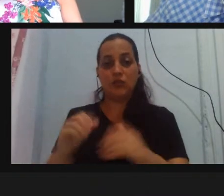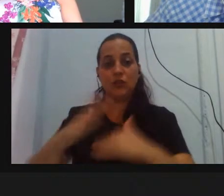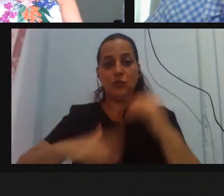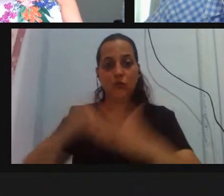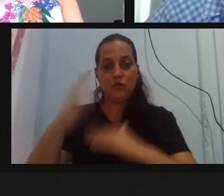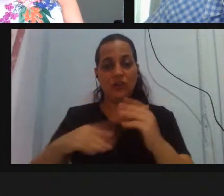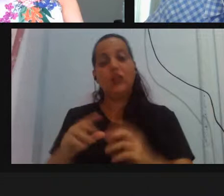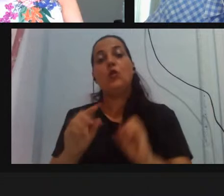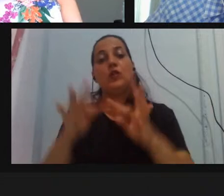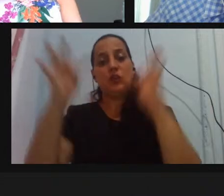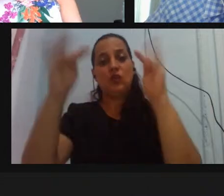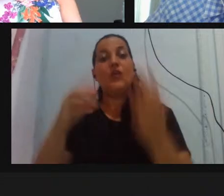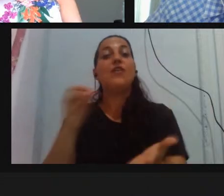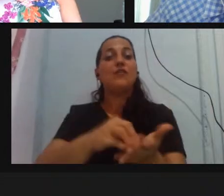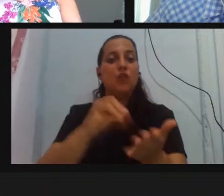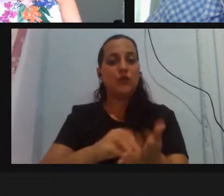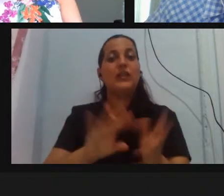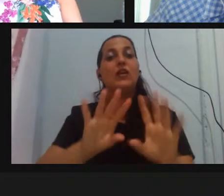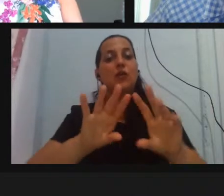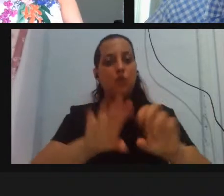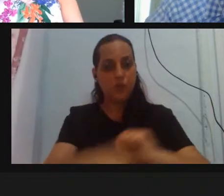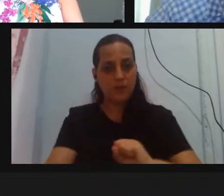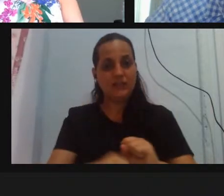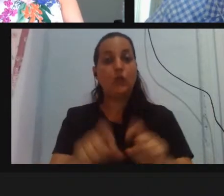dos servidores dos institutos federais,